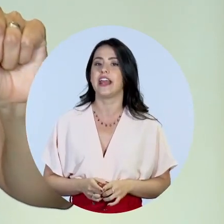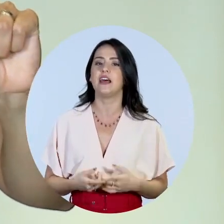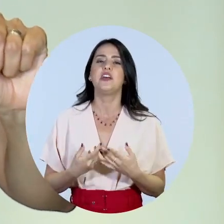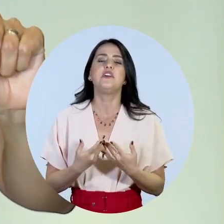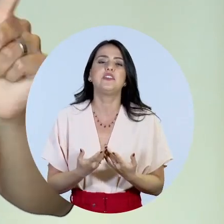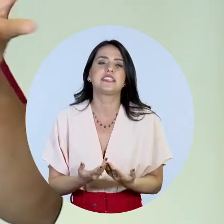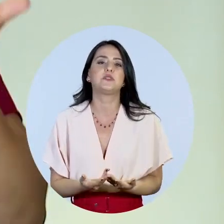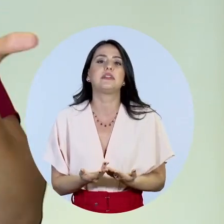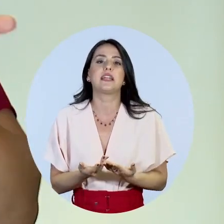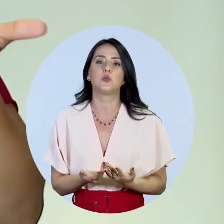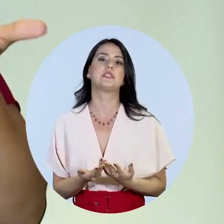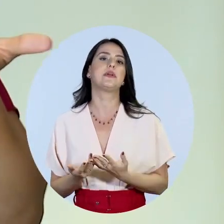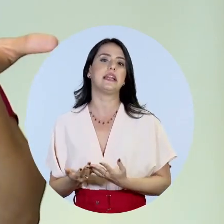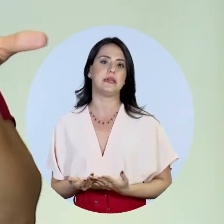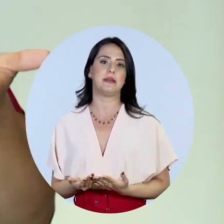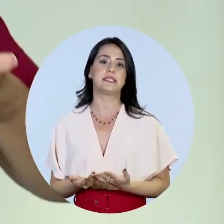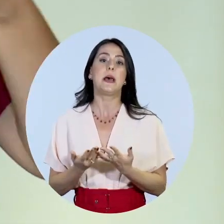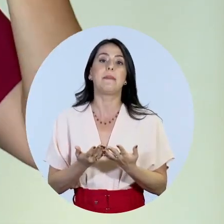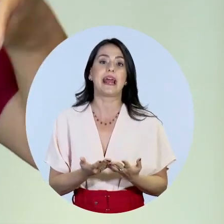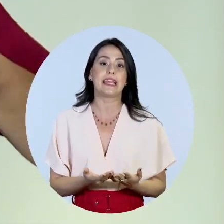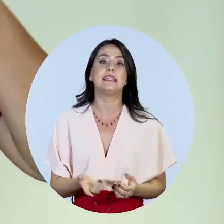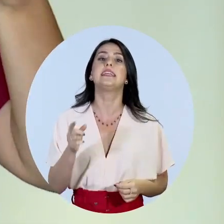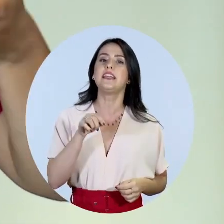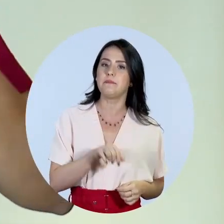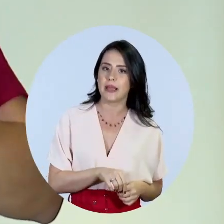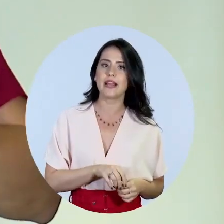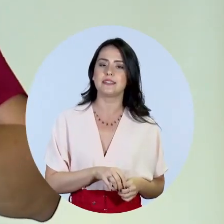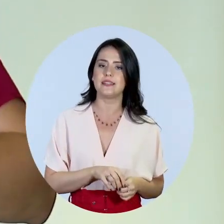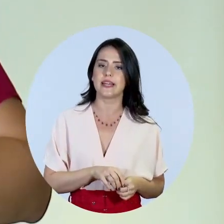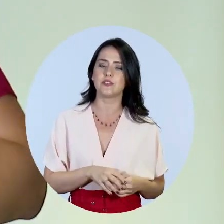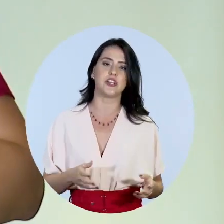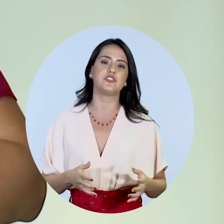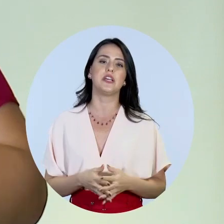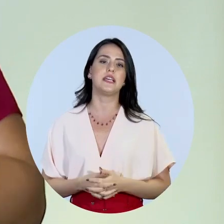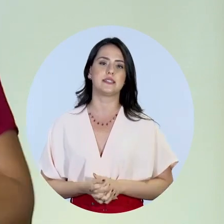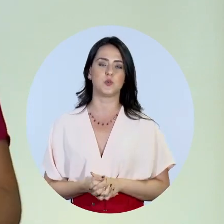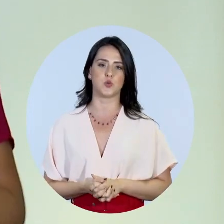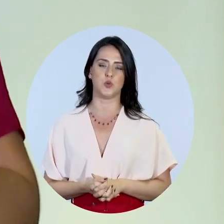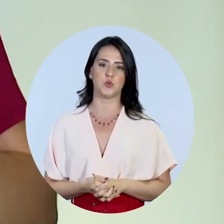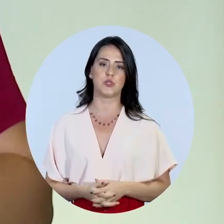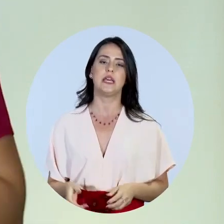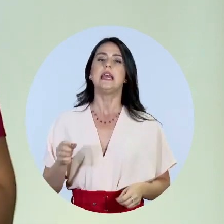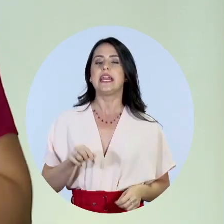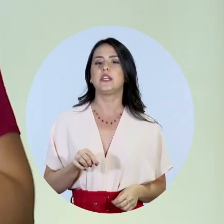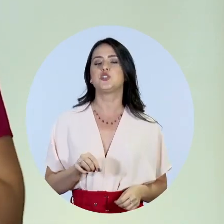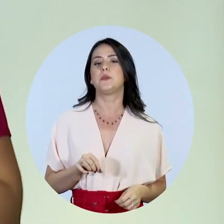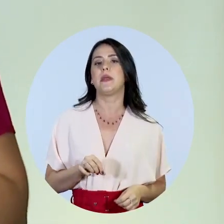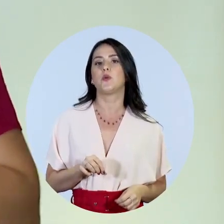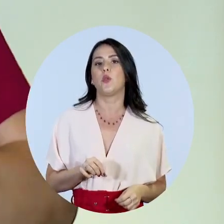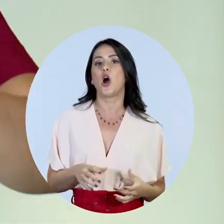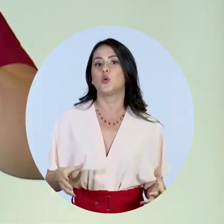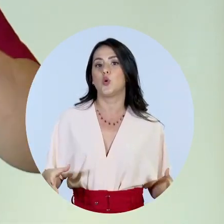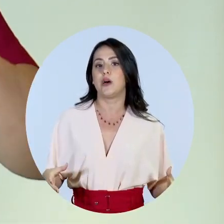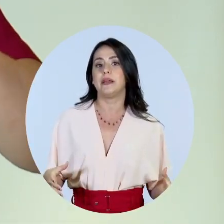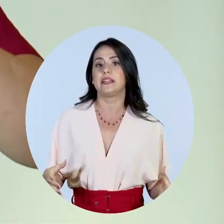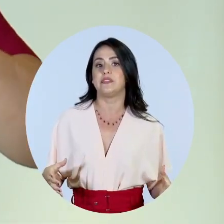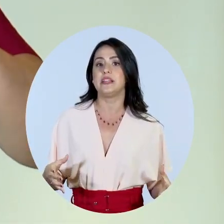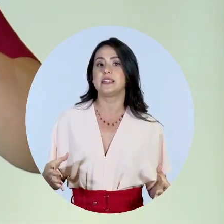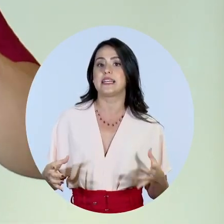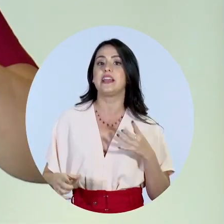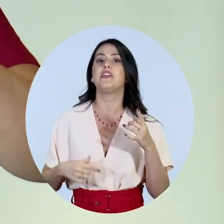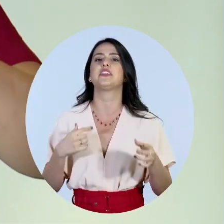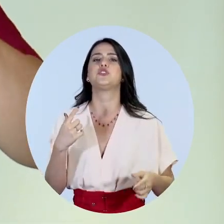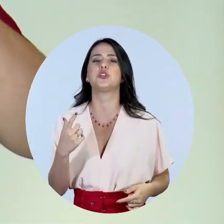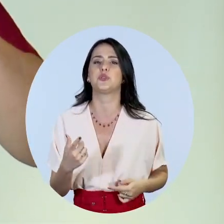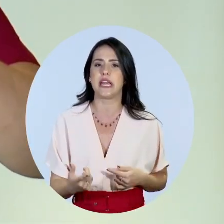nesta janela, fazendo a tradução em Libras para aqueles que também assistem a gente e que são surdos. Este primeiro bloco do OAB